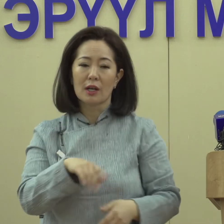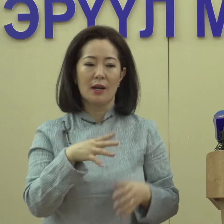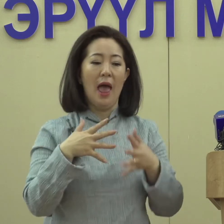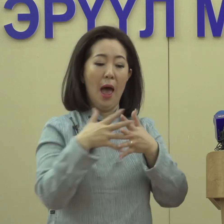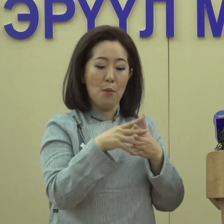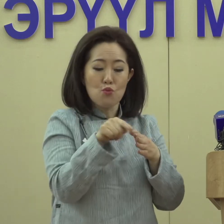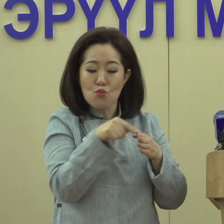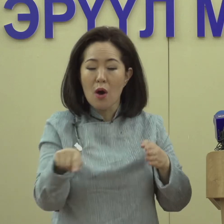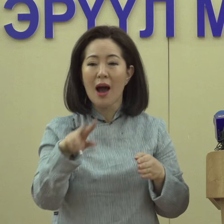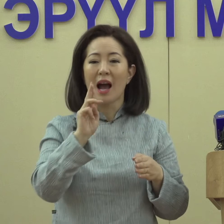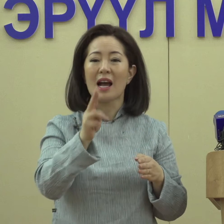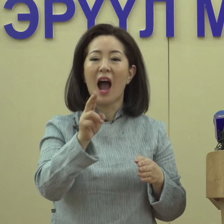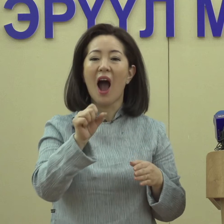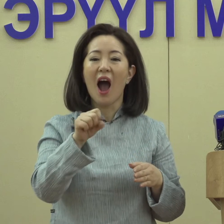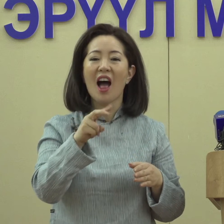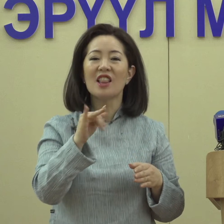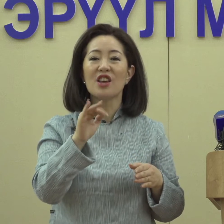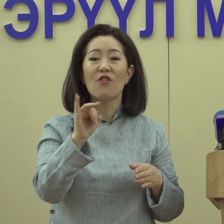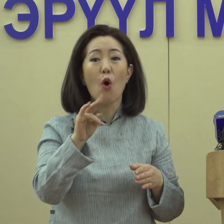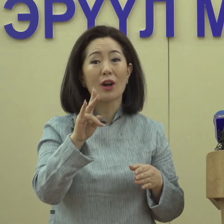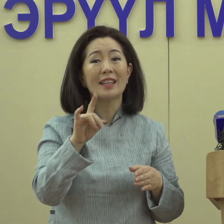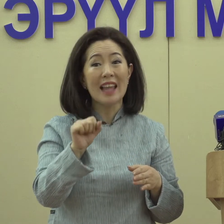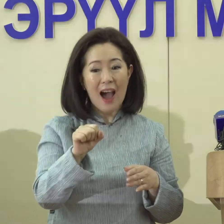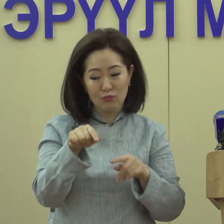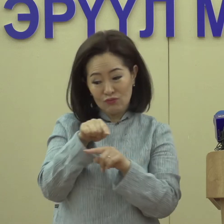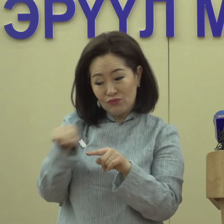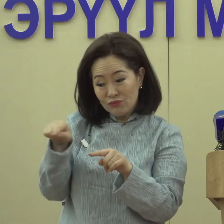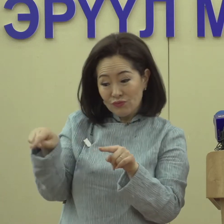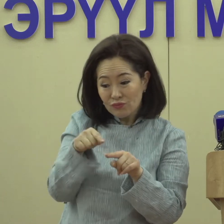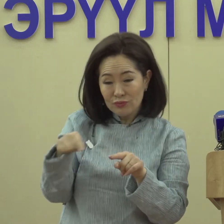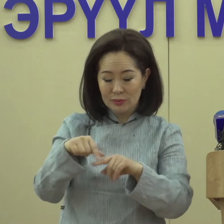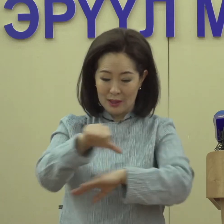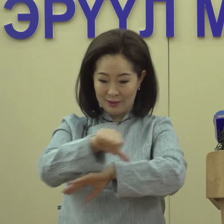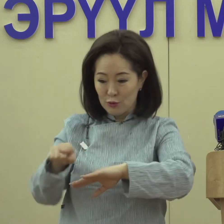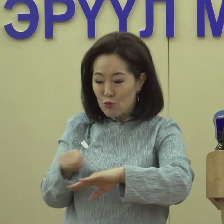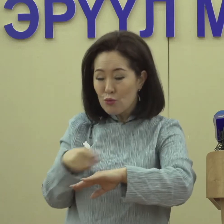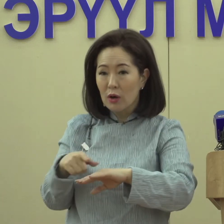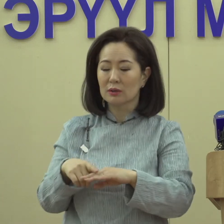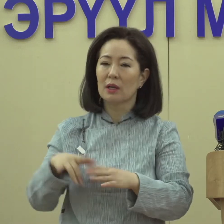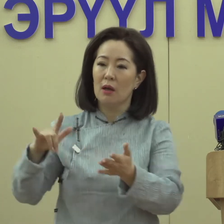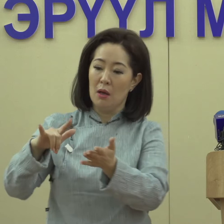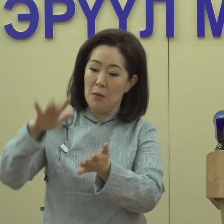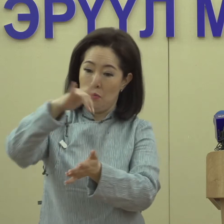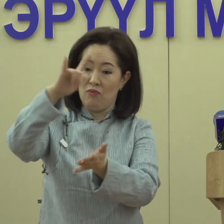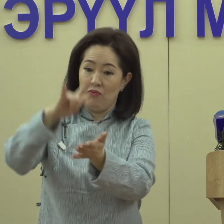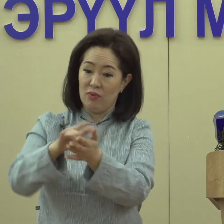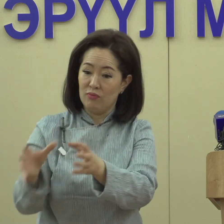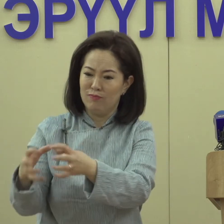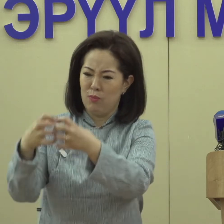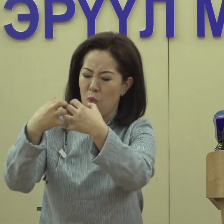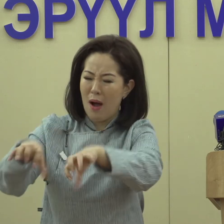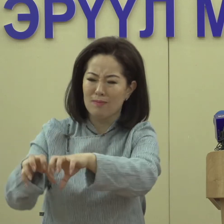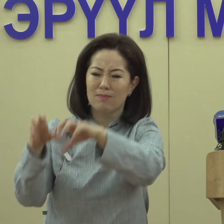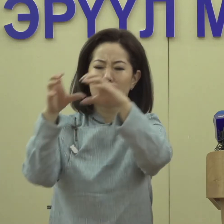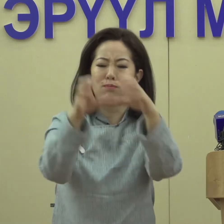мужийн оршин суугчдыг болвол тус бомбтой ойролцоох Travis агарын цэргийн баазад